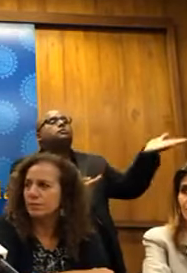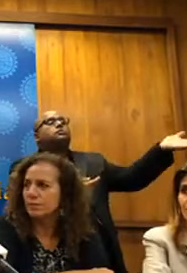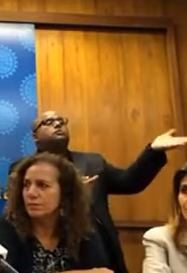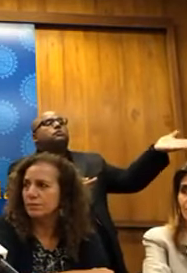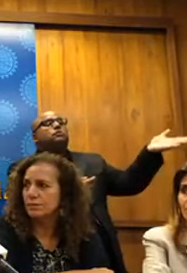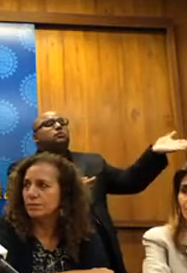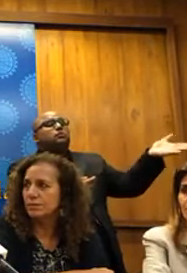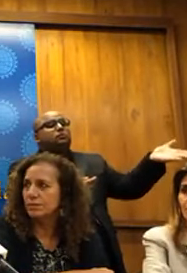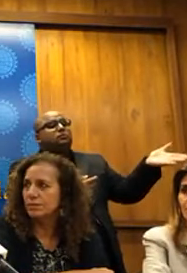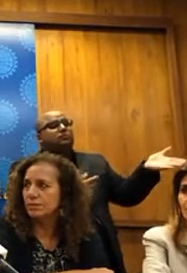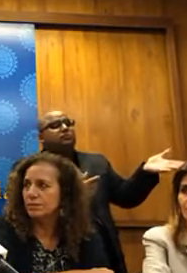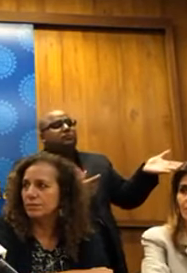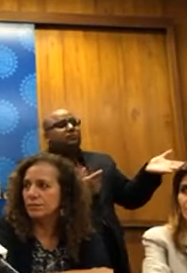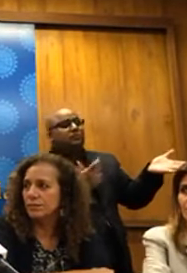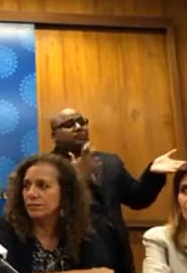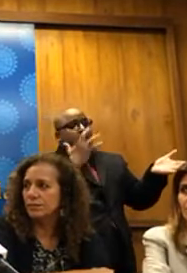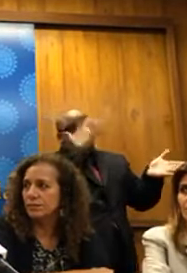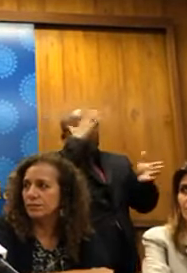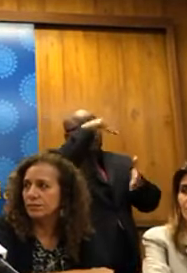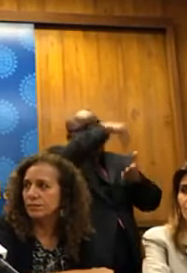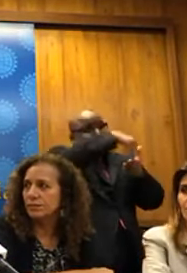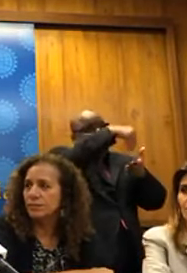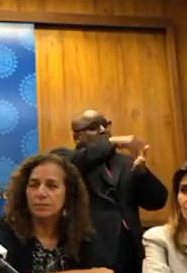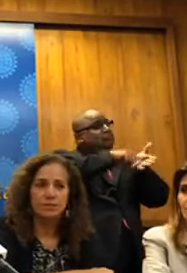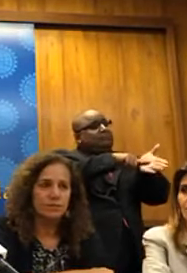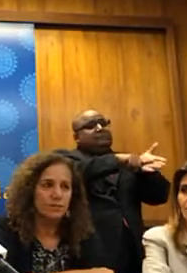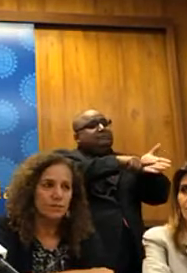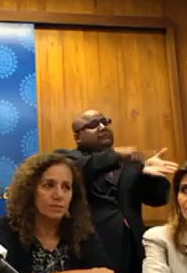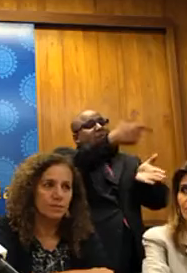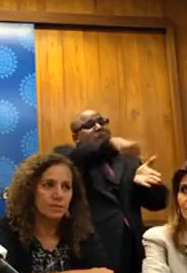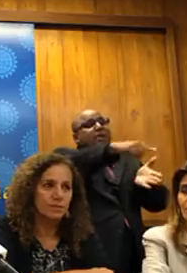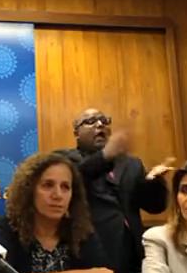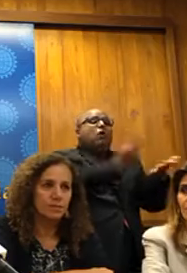com quem deveria estar atuando nas eleições e não está.